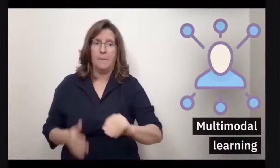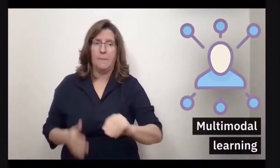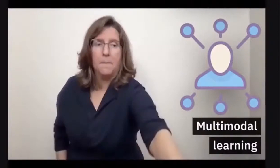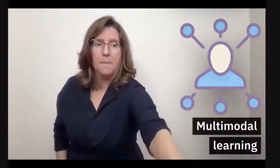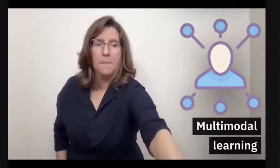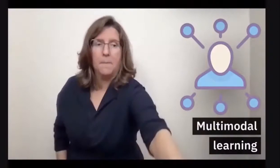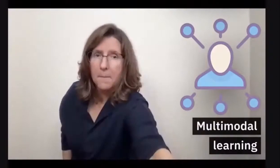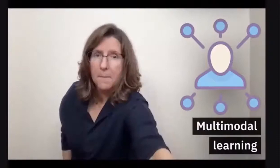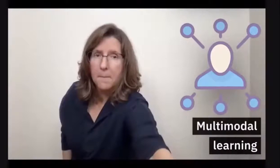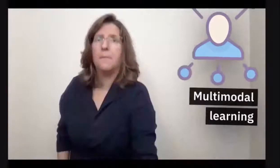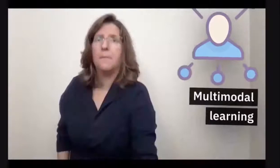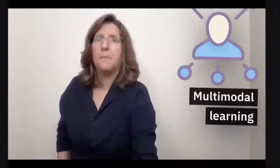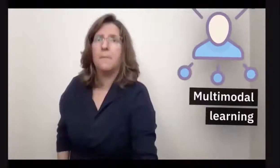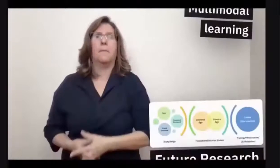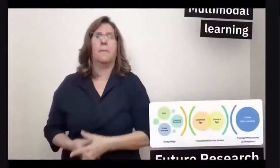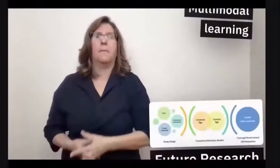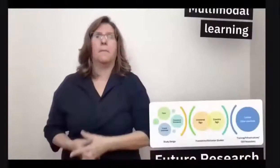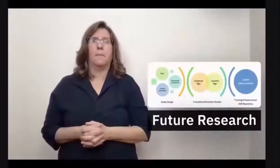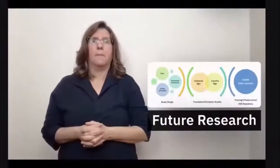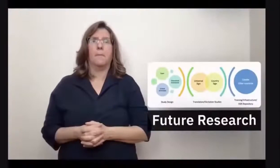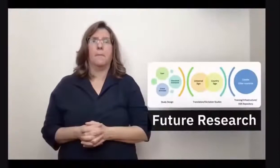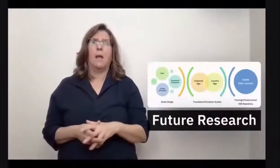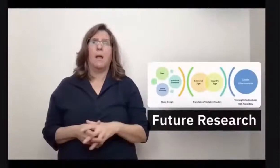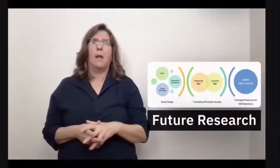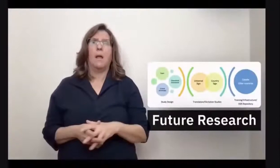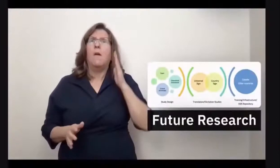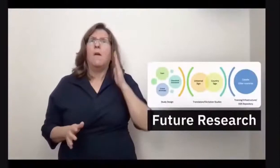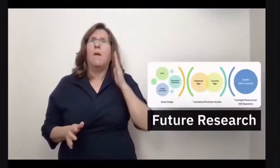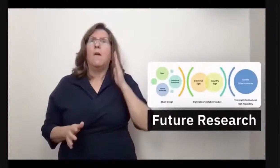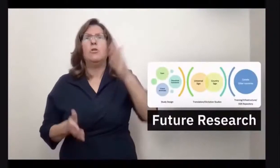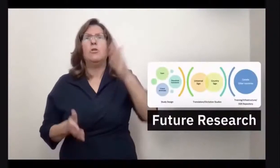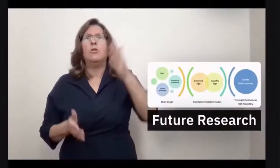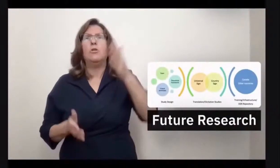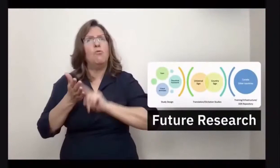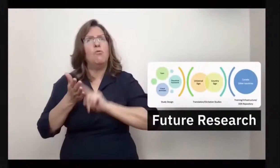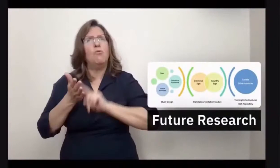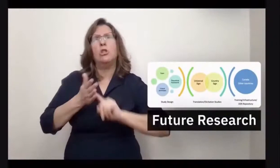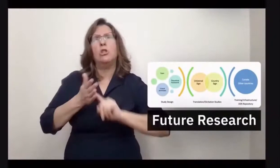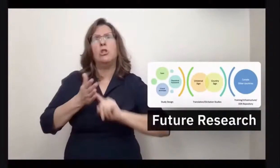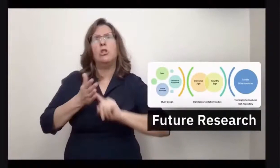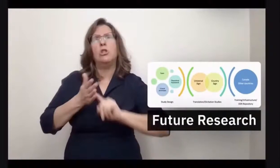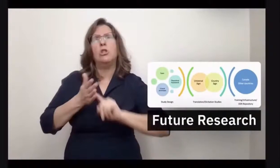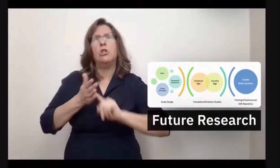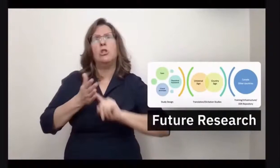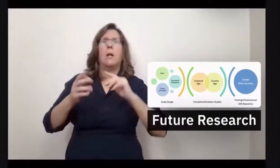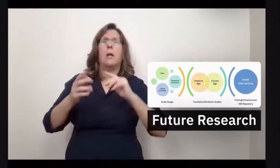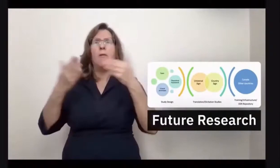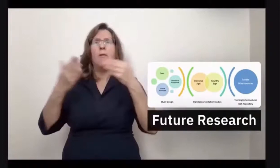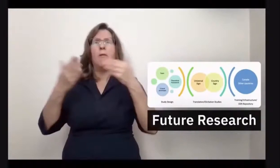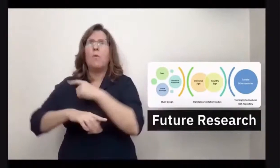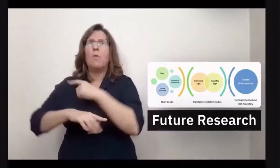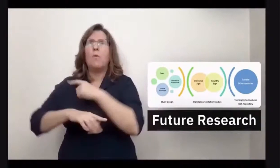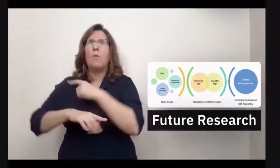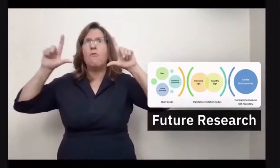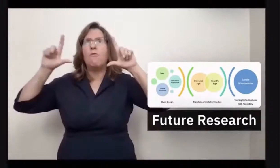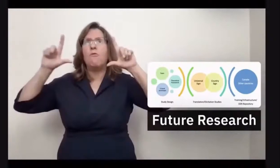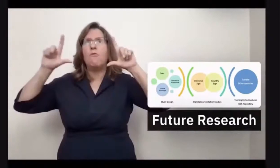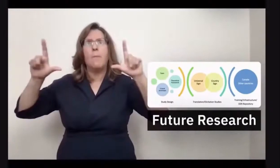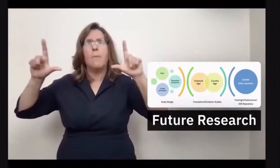¿Y qué pasos se deben dar para traducir este conocimiento para otros países? ¿Qué aspectos del prototipo